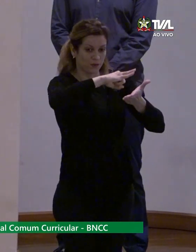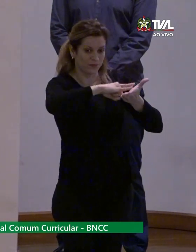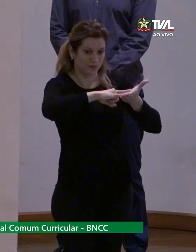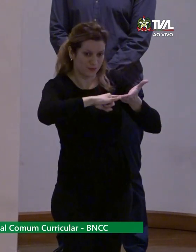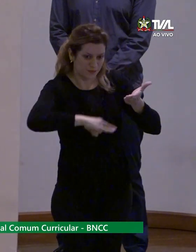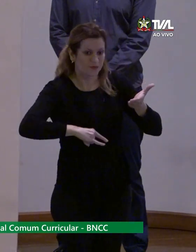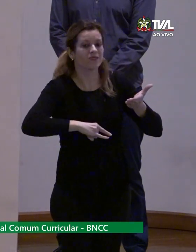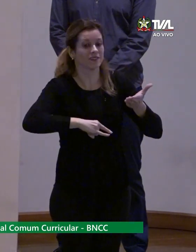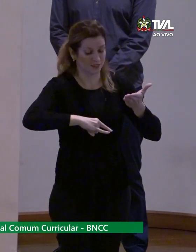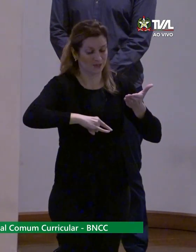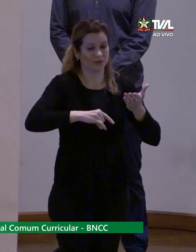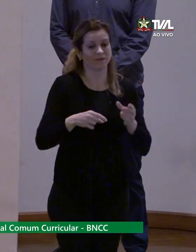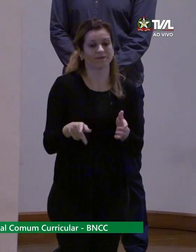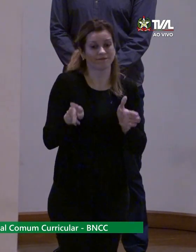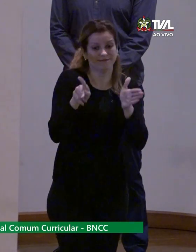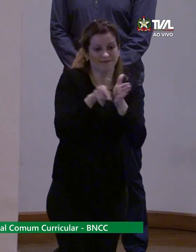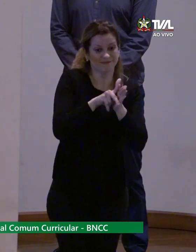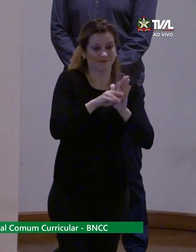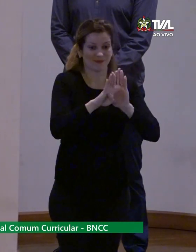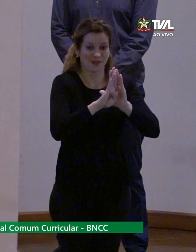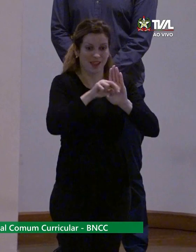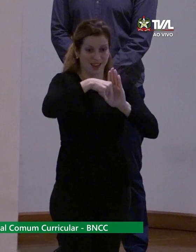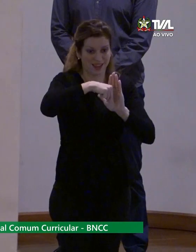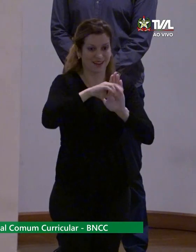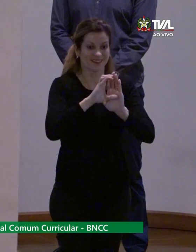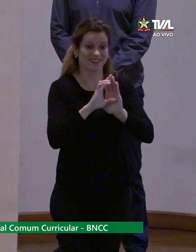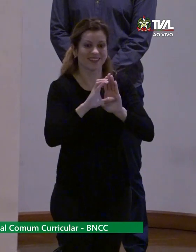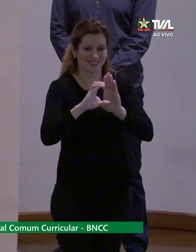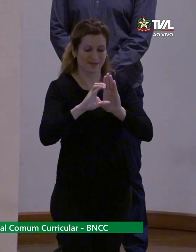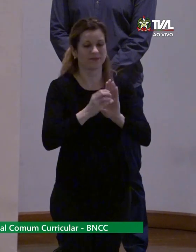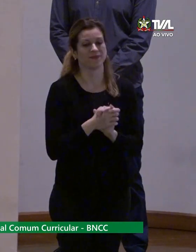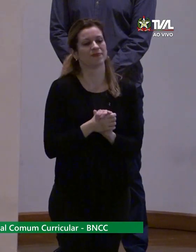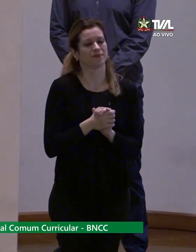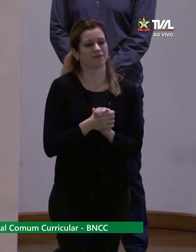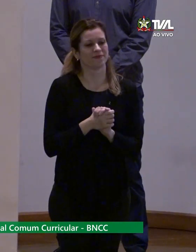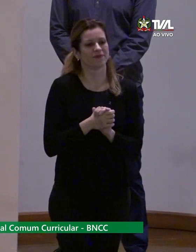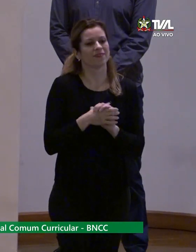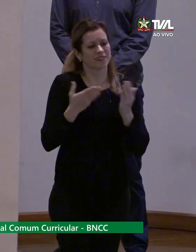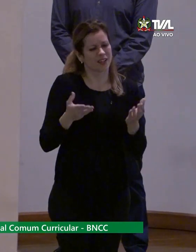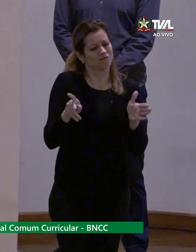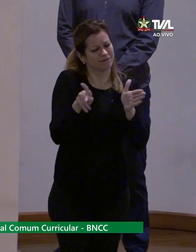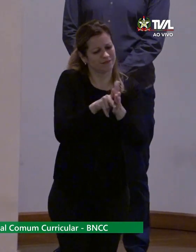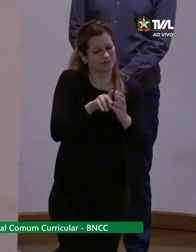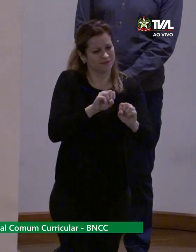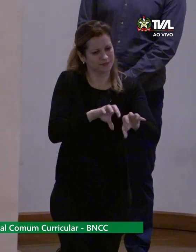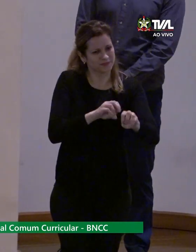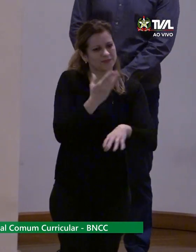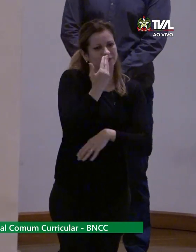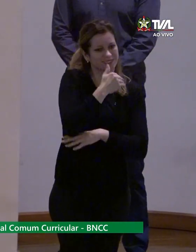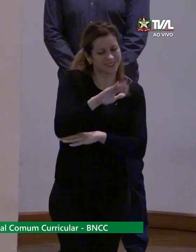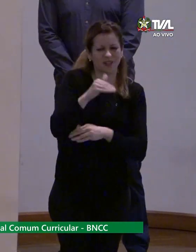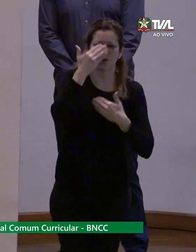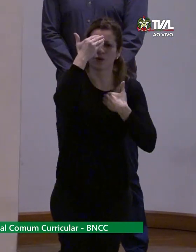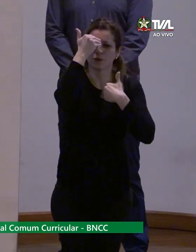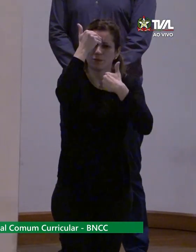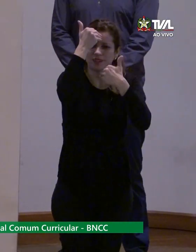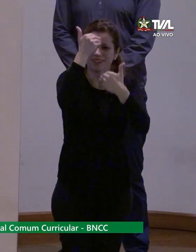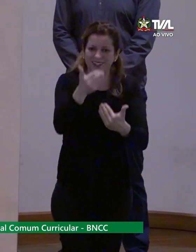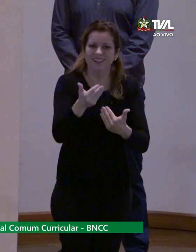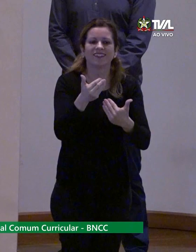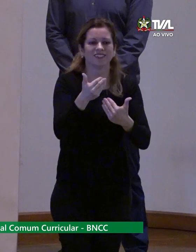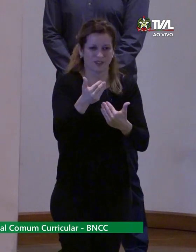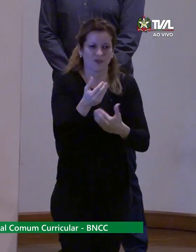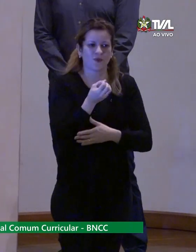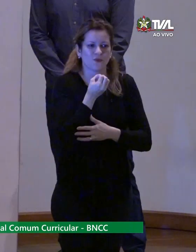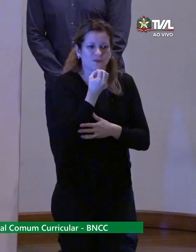da recontextualização curricular da bncc na etapa da educação infantil 1 E nada e tenhamos